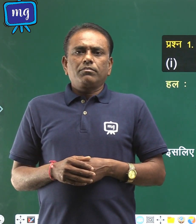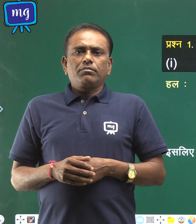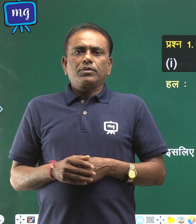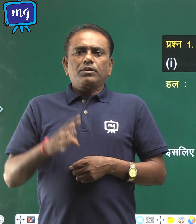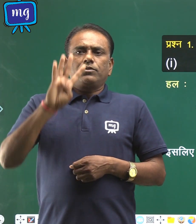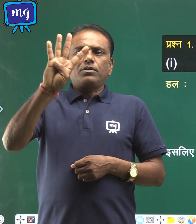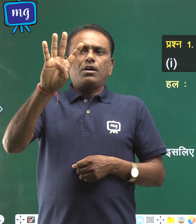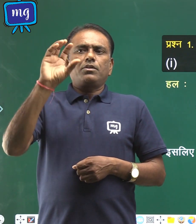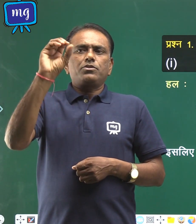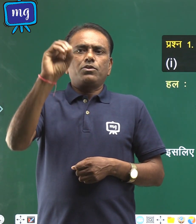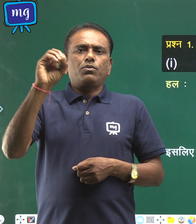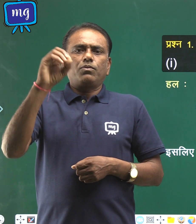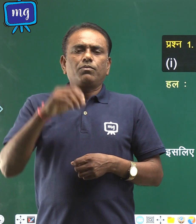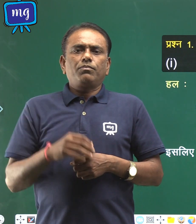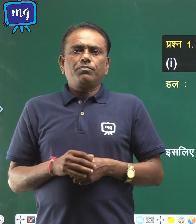40,